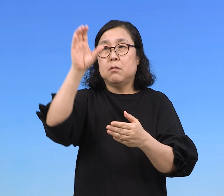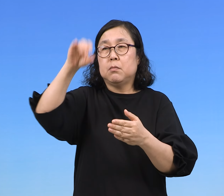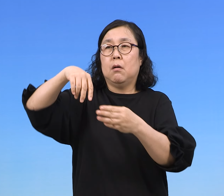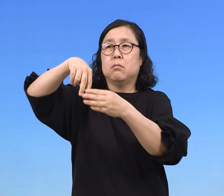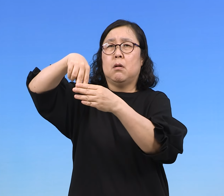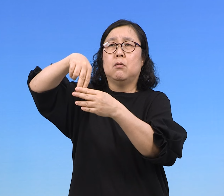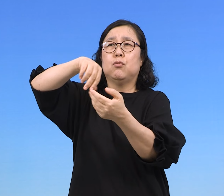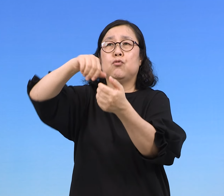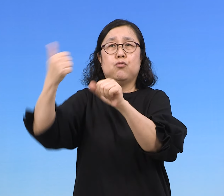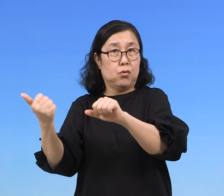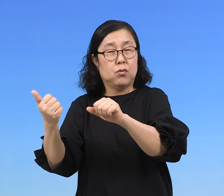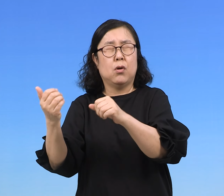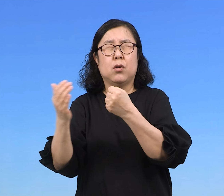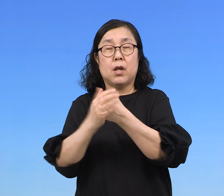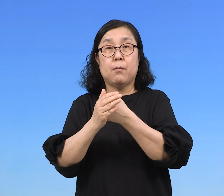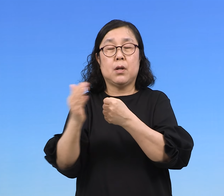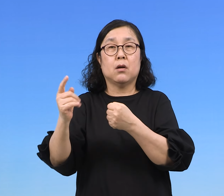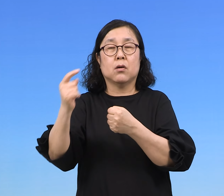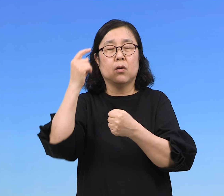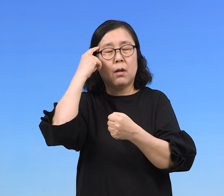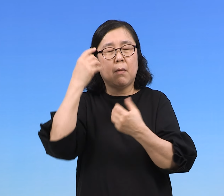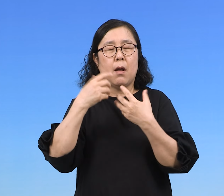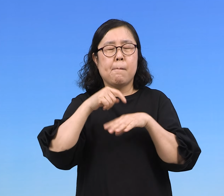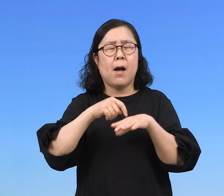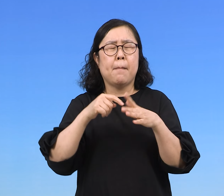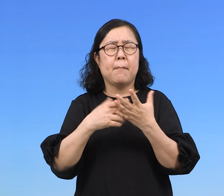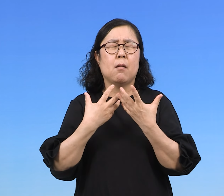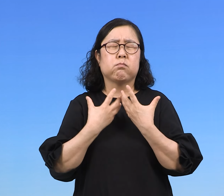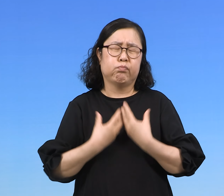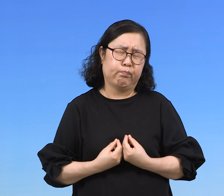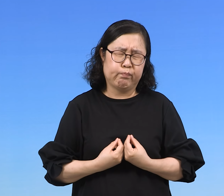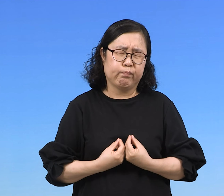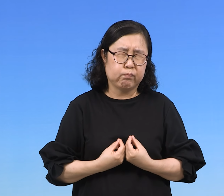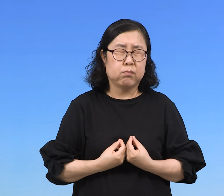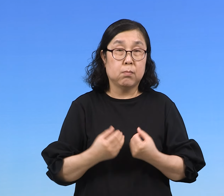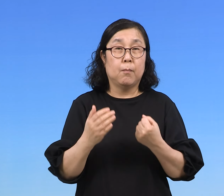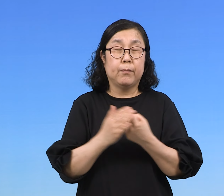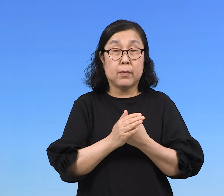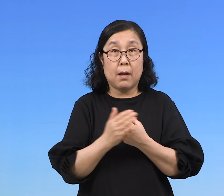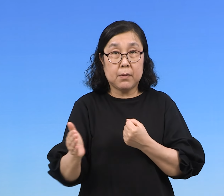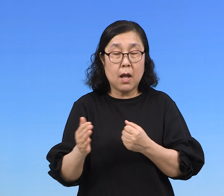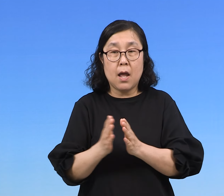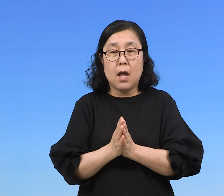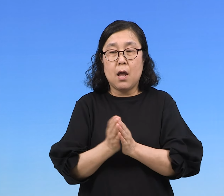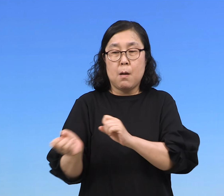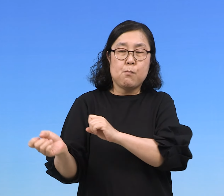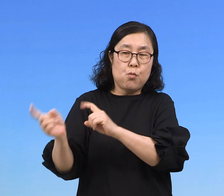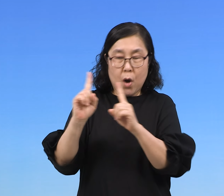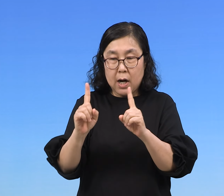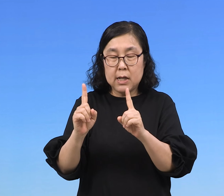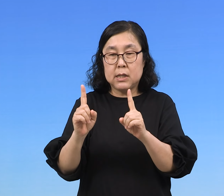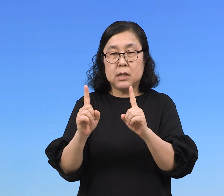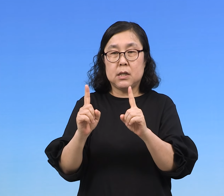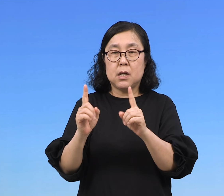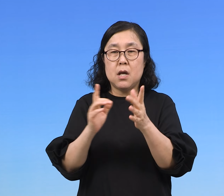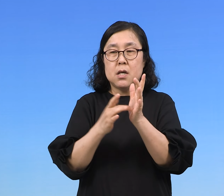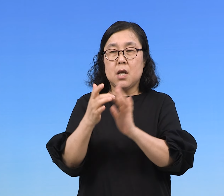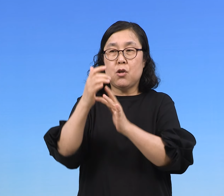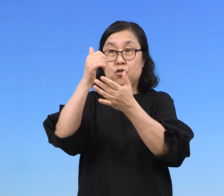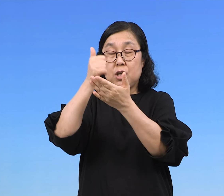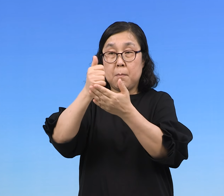죽어버리면 어떡하나, 온통 여기에 생각이 집중해 있으니까 그 부활하신 주님에 대한 말씀 자체가